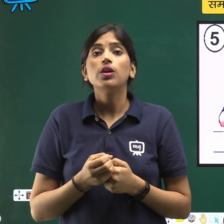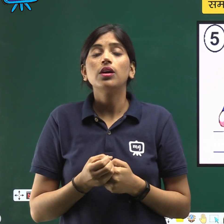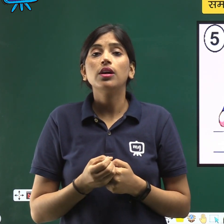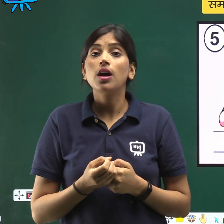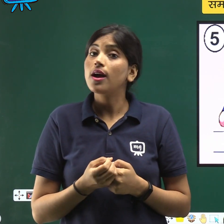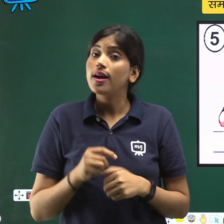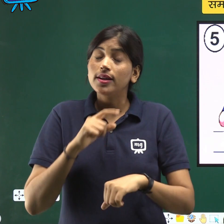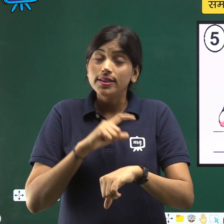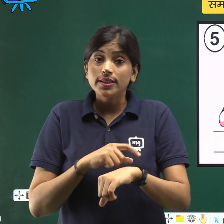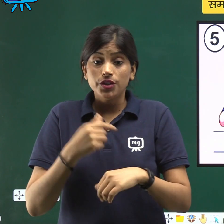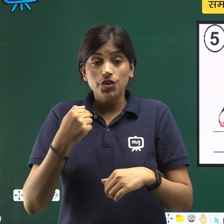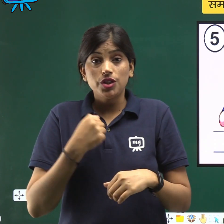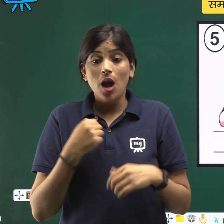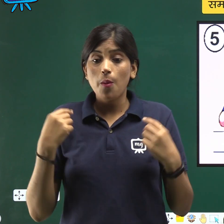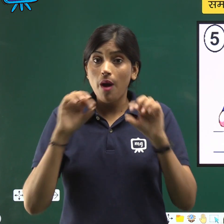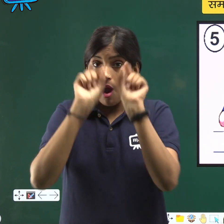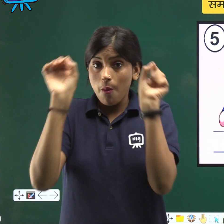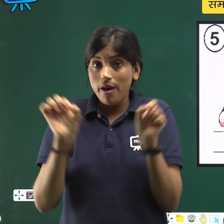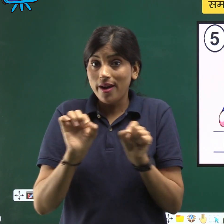जब हम तैयार होकर